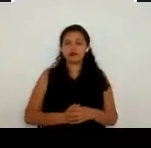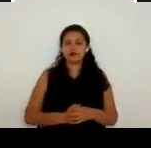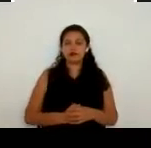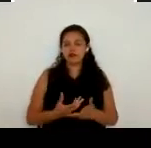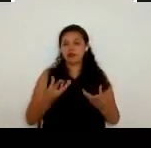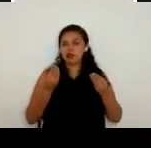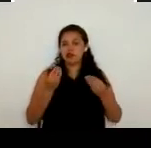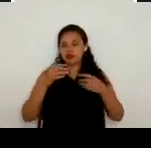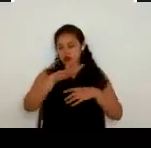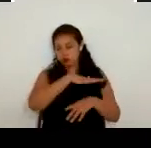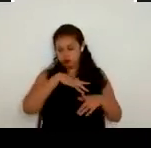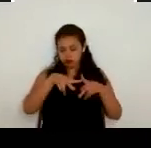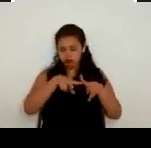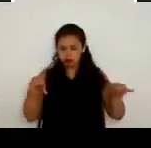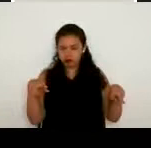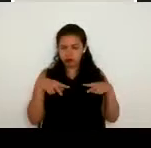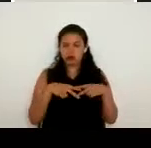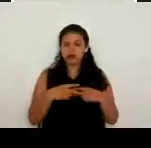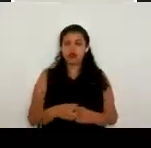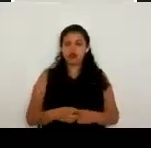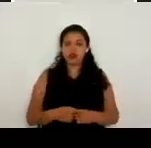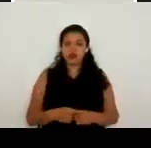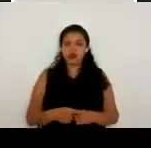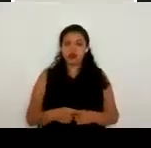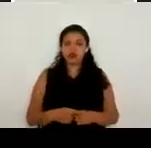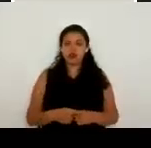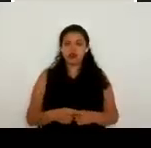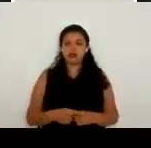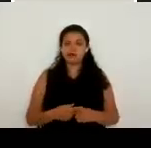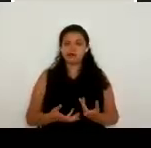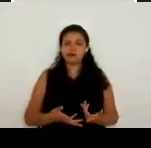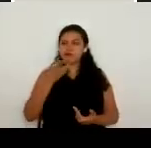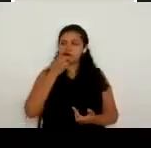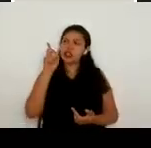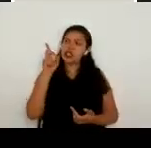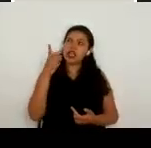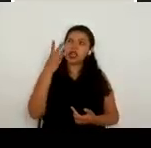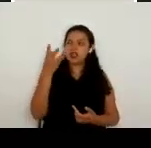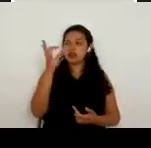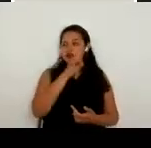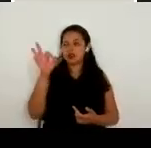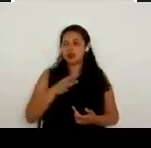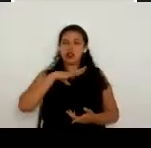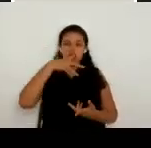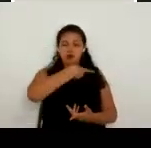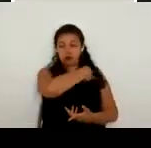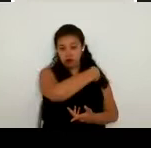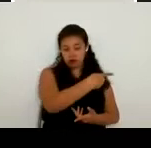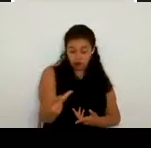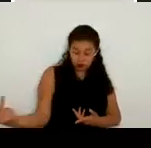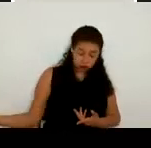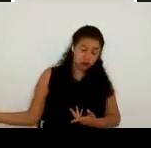donde algunos de ellos digamos que un 33 por ciento están en propuesta en pobreza